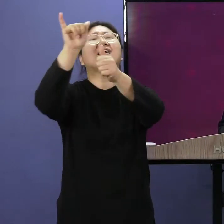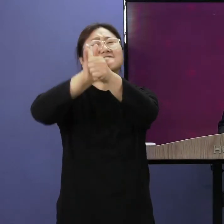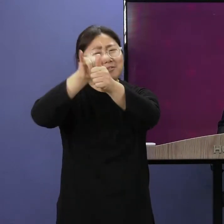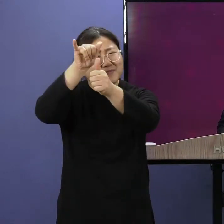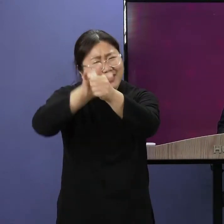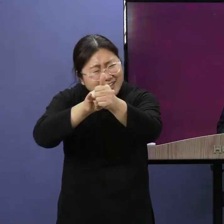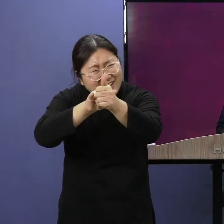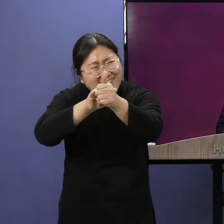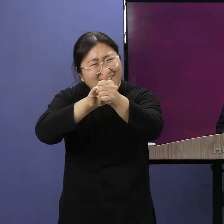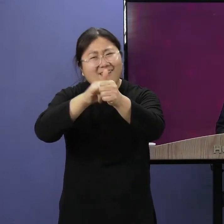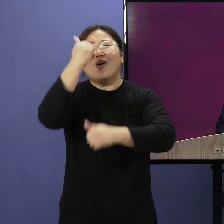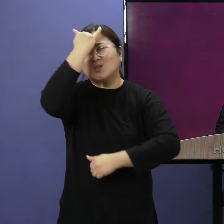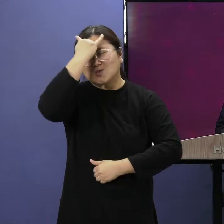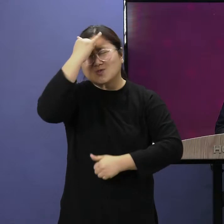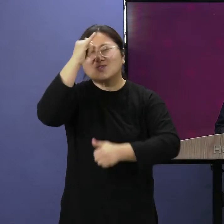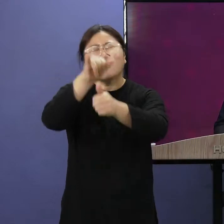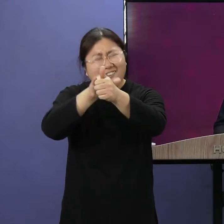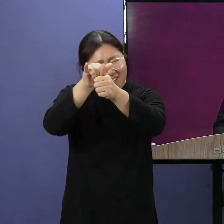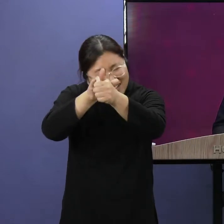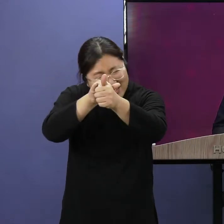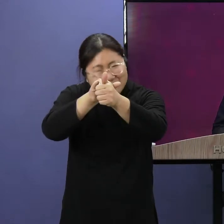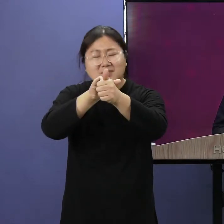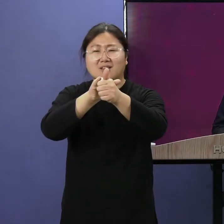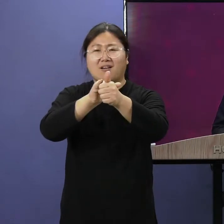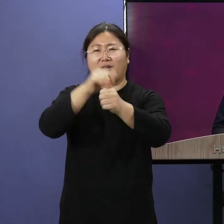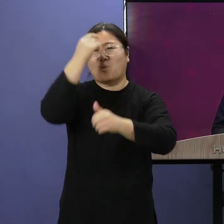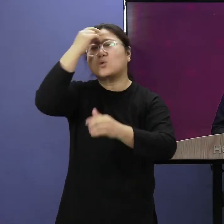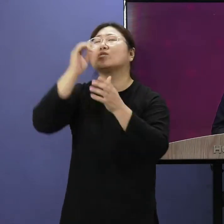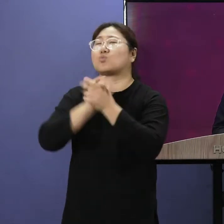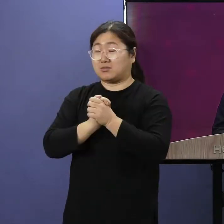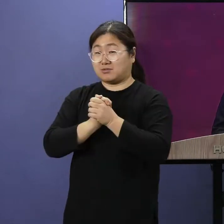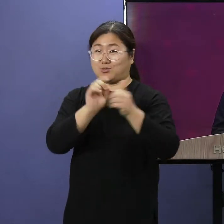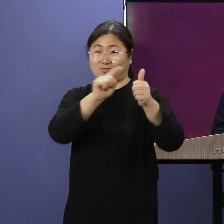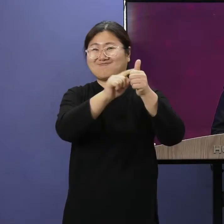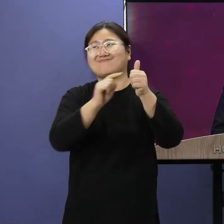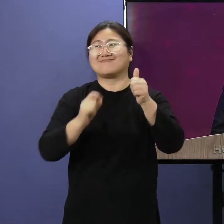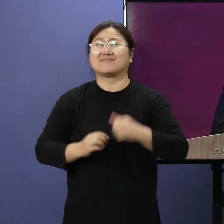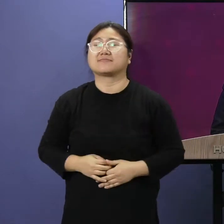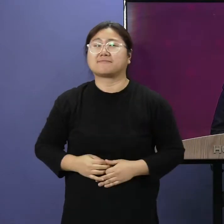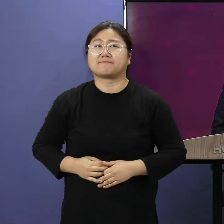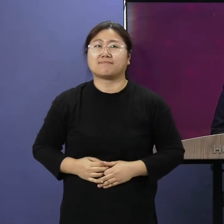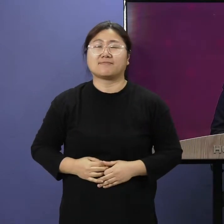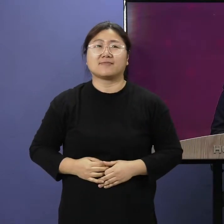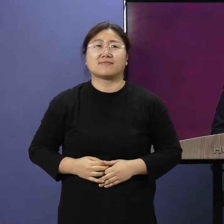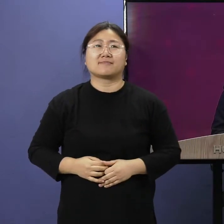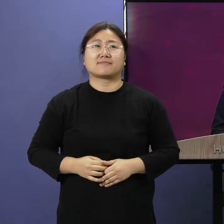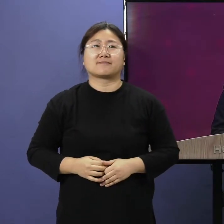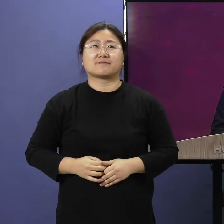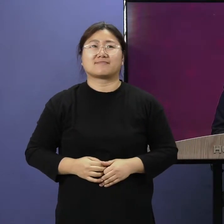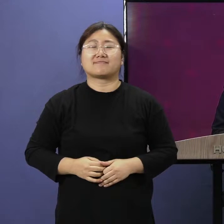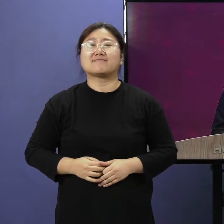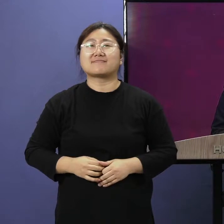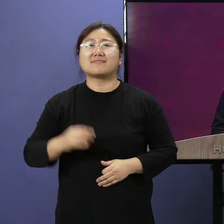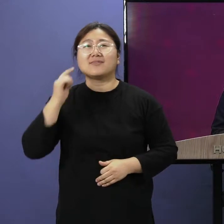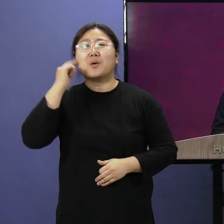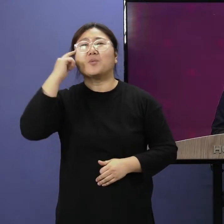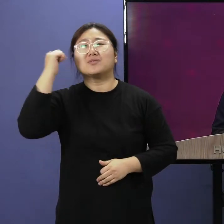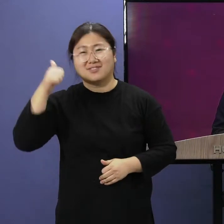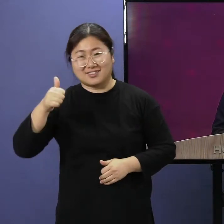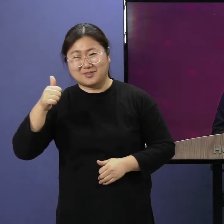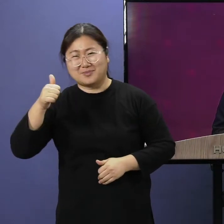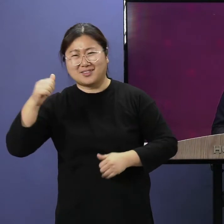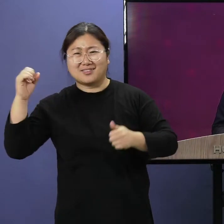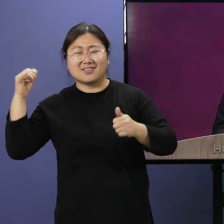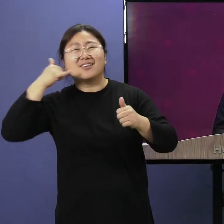충성할게요. 라고 기도했어요. 그런데 그리고 나서 목사님이 저에게 이렇게 섬겨달라고 전화